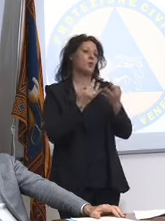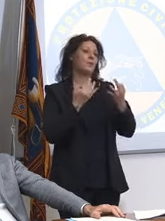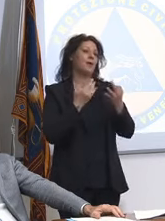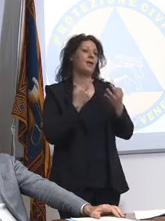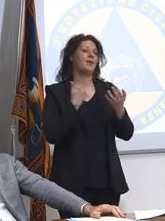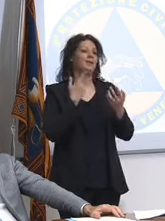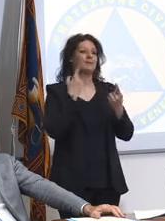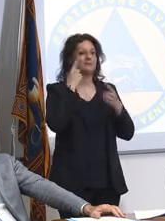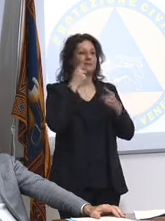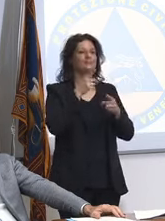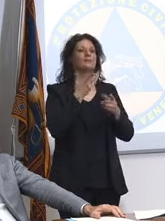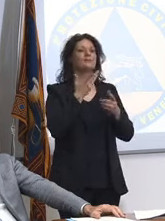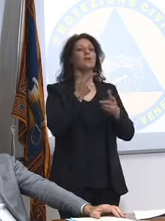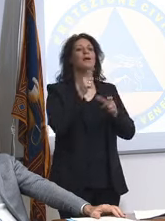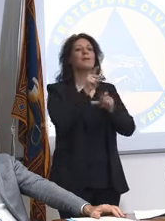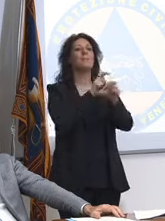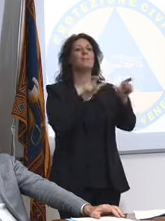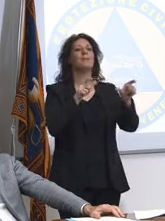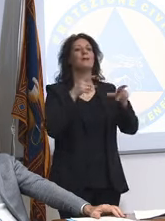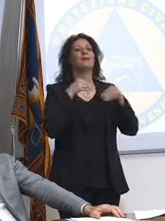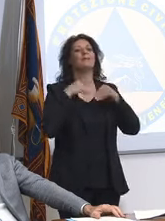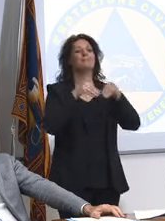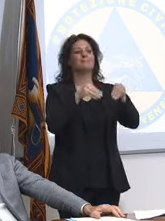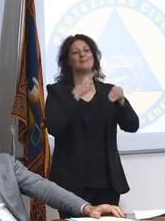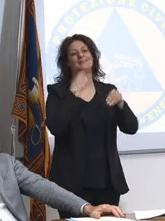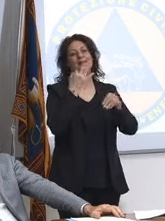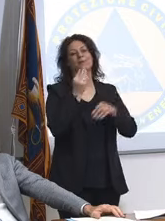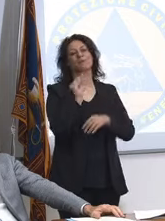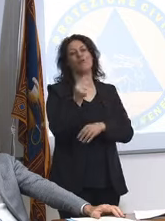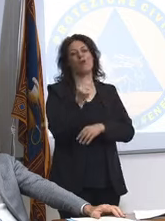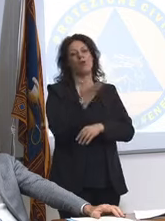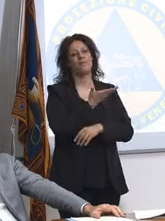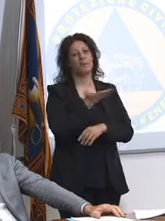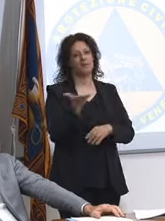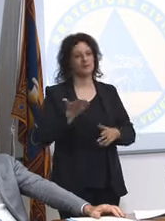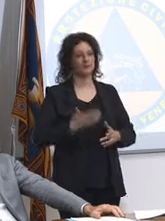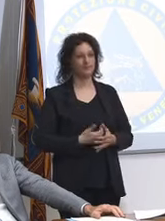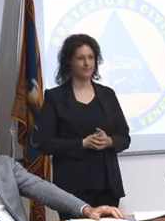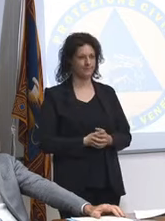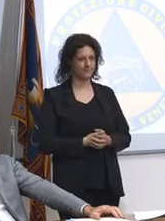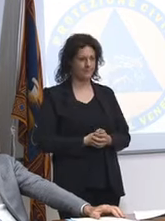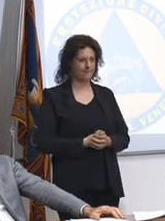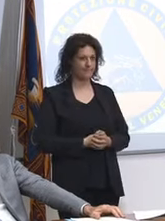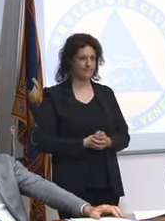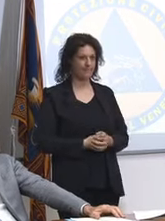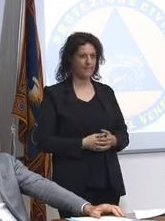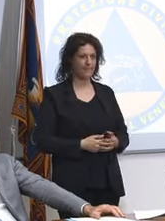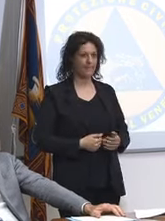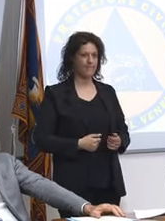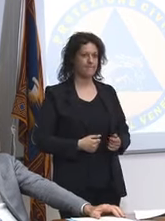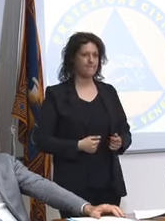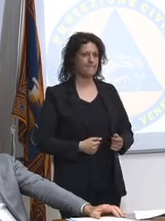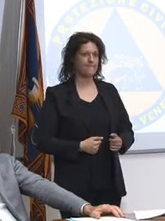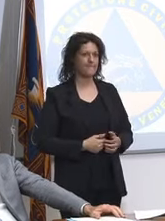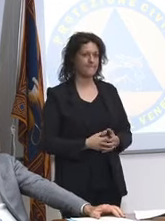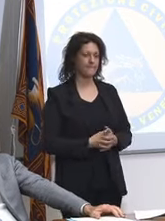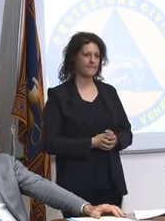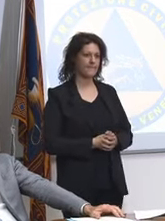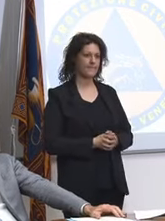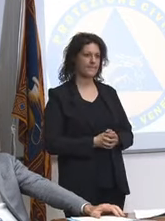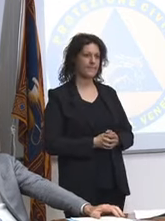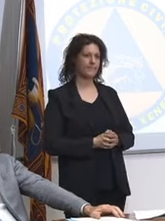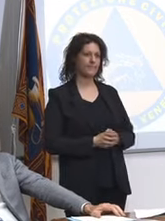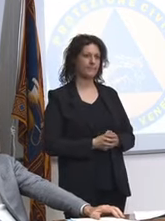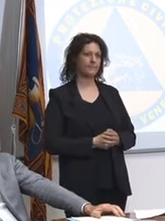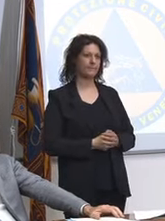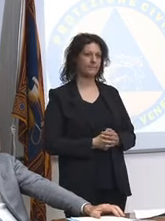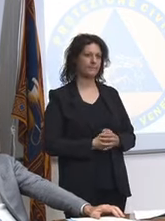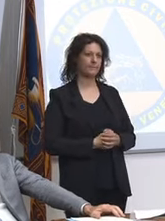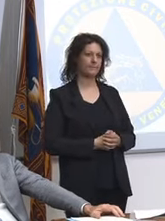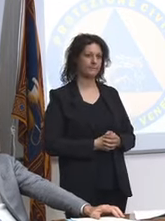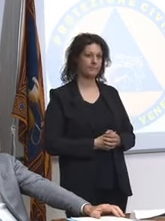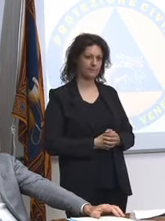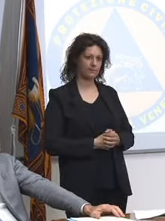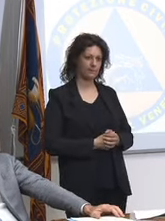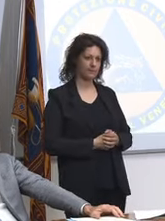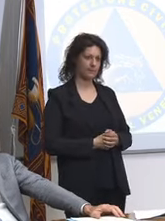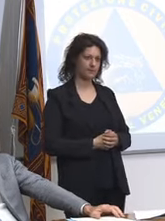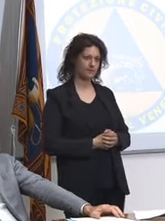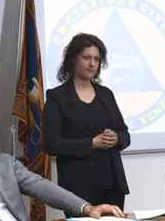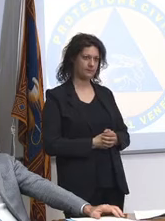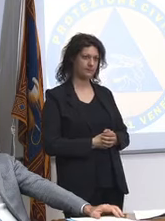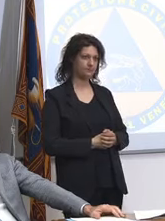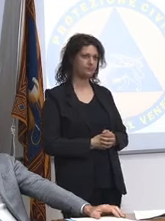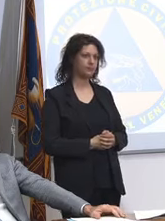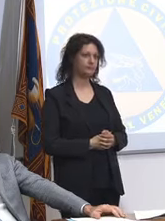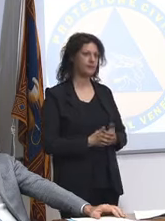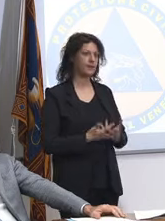caso rappresentata dai giovani. Emiliano Parisi. Non so se riferirmi proprio direttamente a lei,